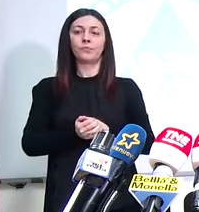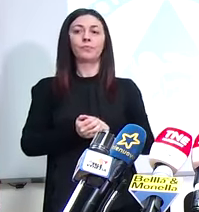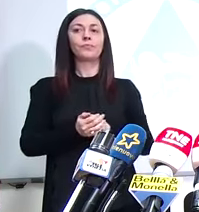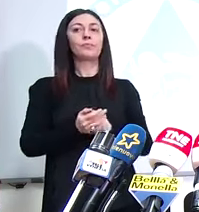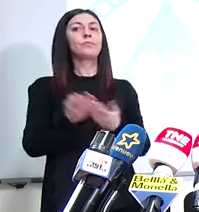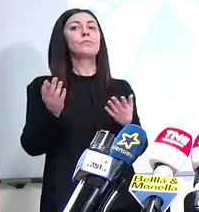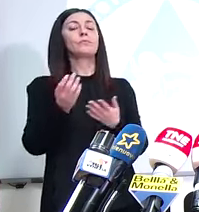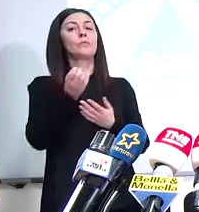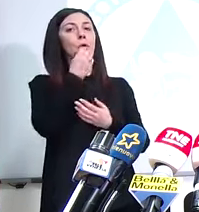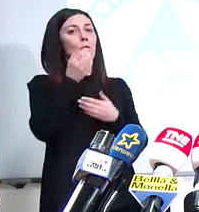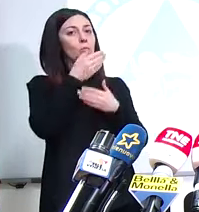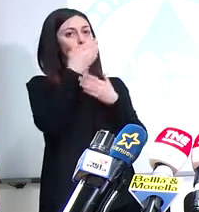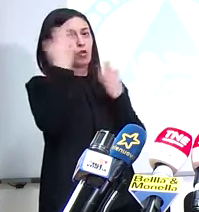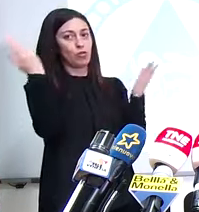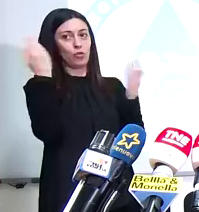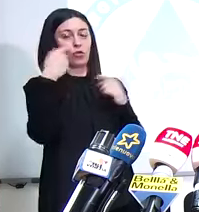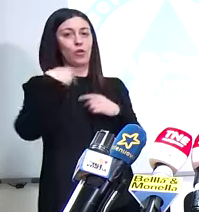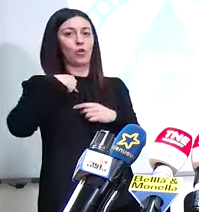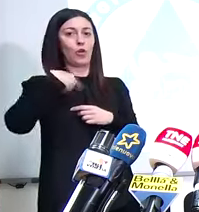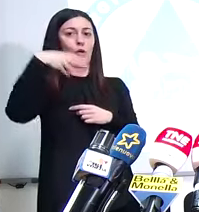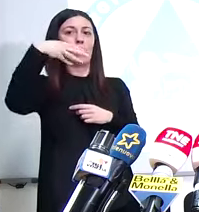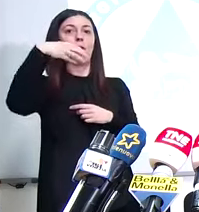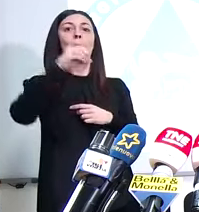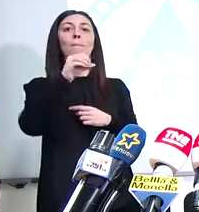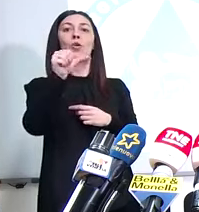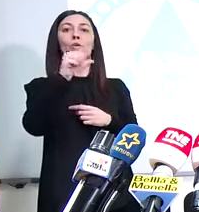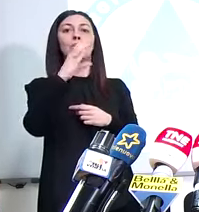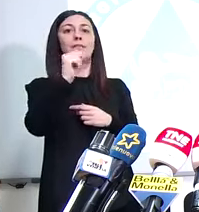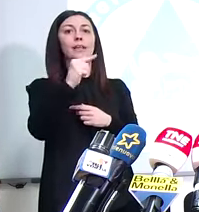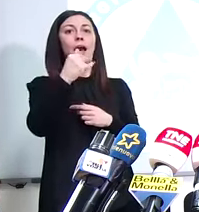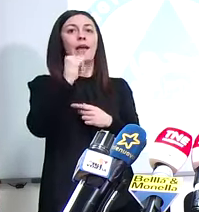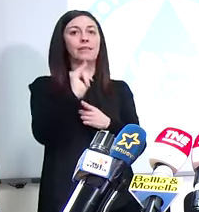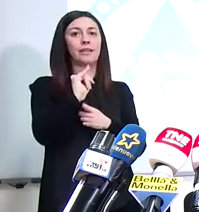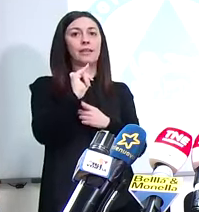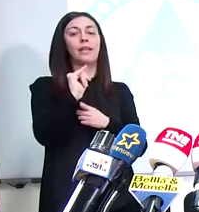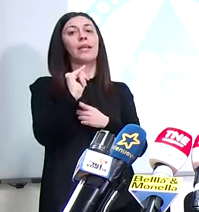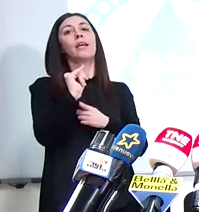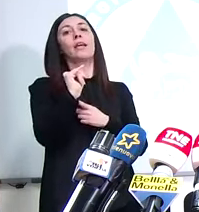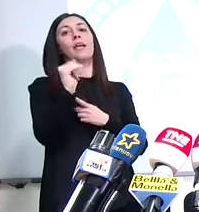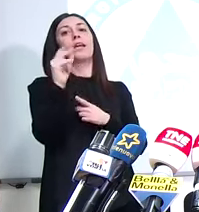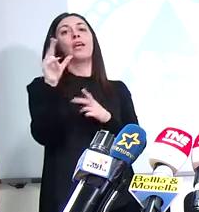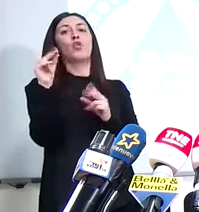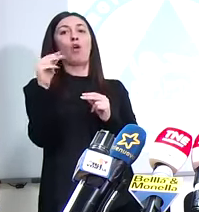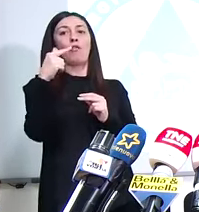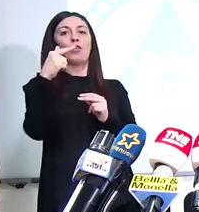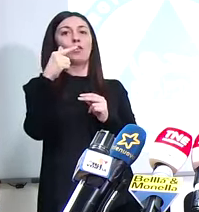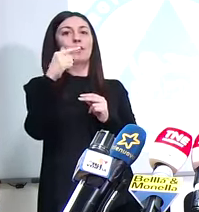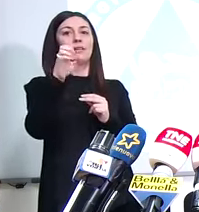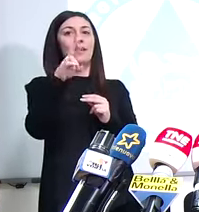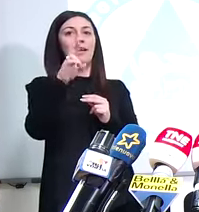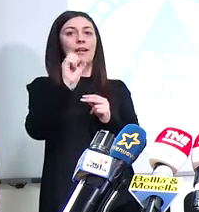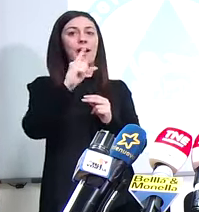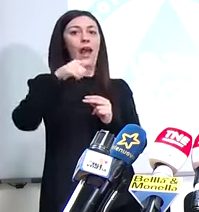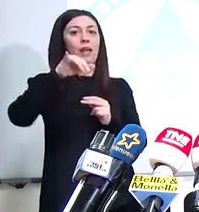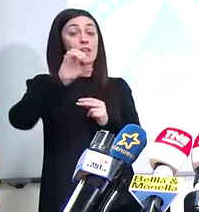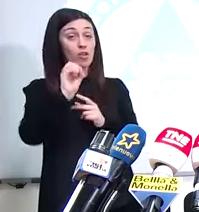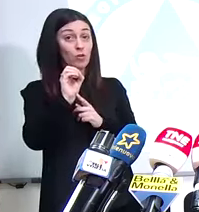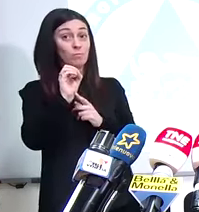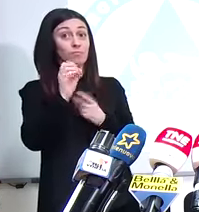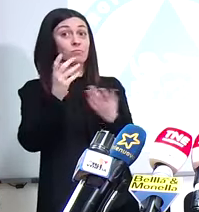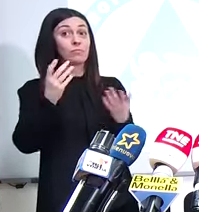giornalmente moscati non otterranno volevo chiederle ieri sera mi pare di aver intravisto sono